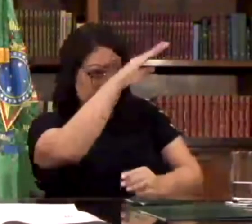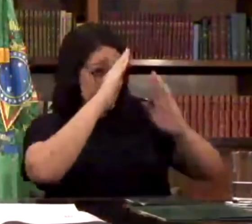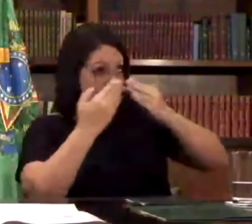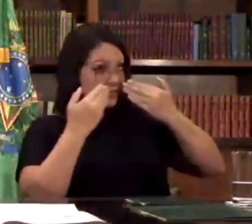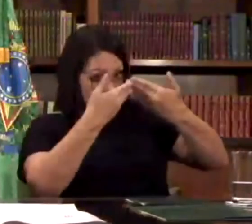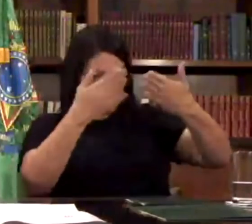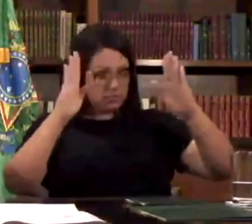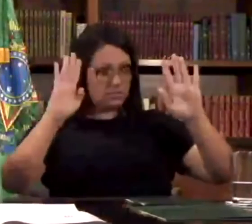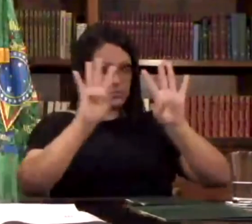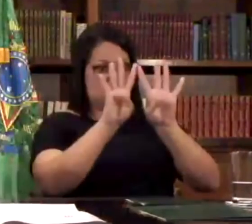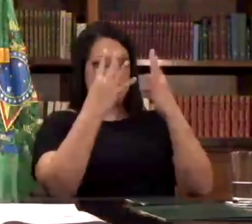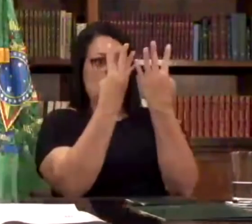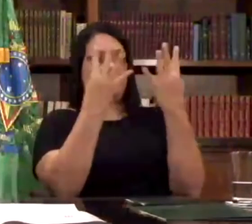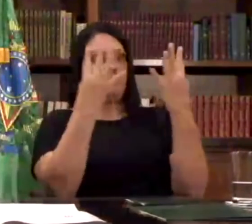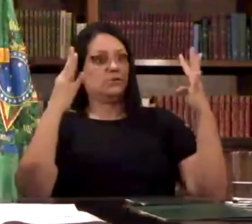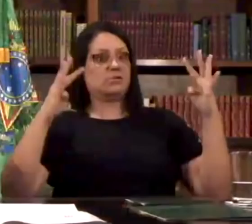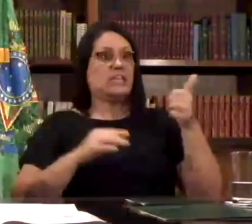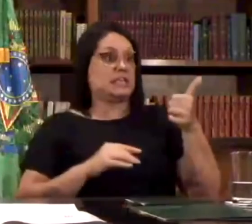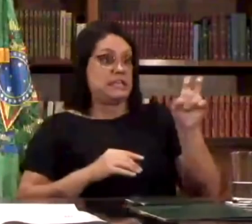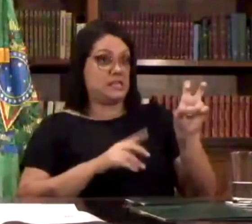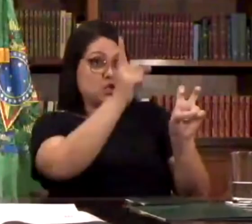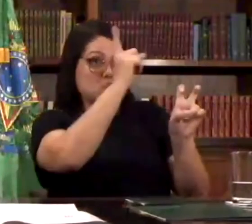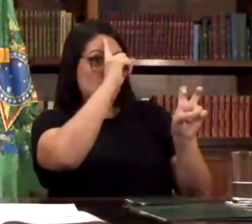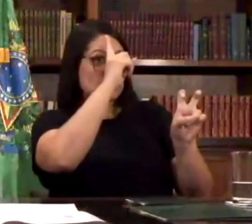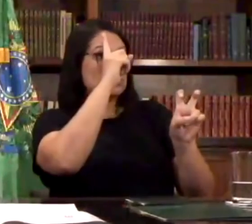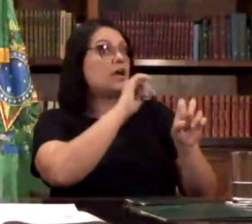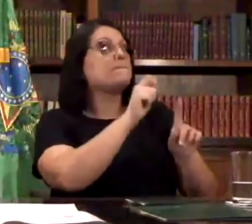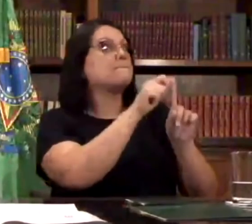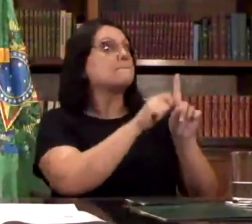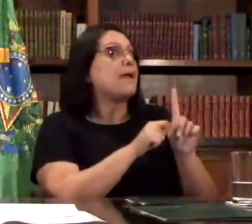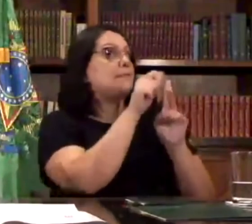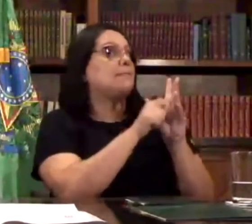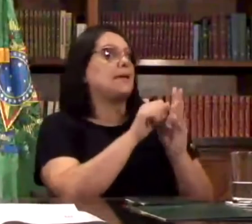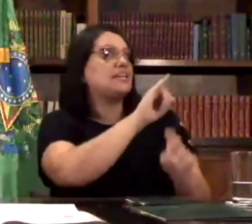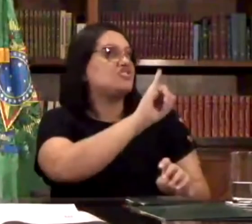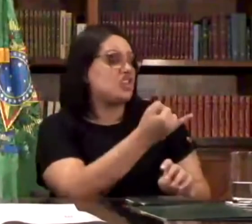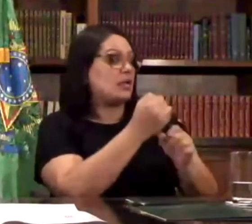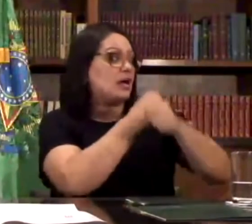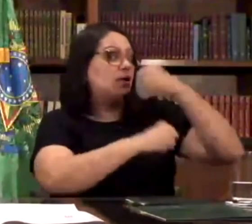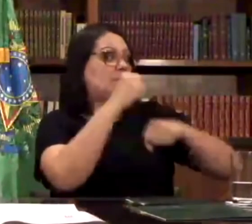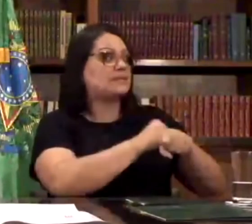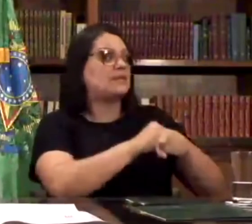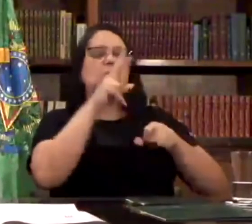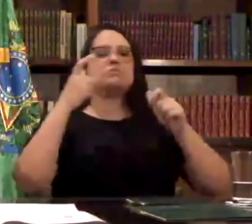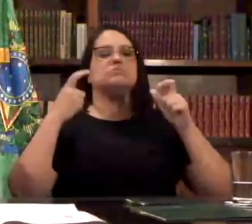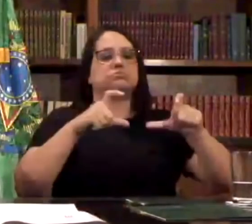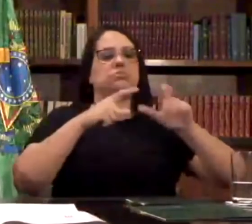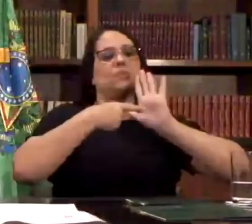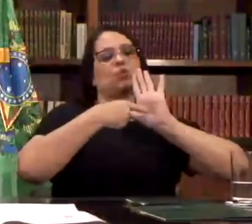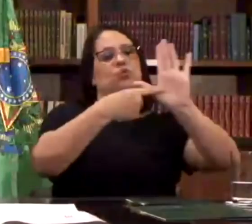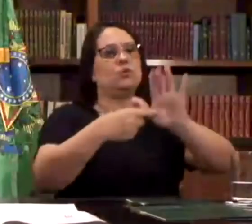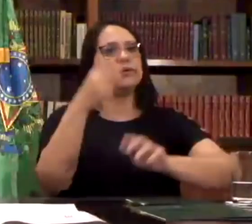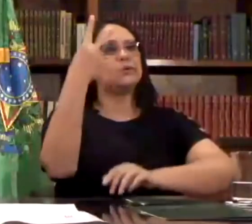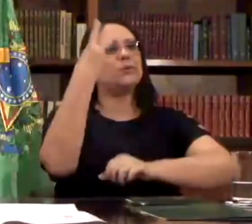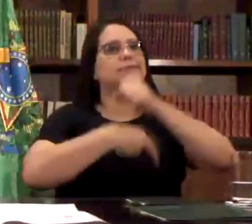15 de manhã e à tarde 15, desde janeiro do ano passado. Eles só publicaram uma coisa até hoje ali, quando há 2